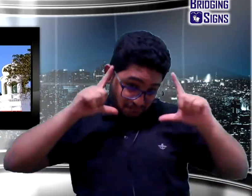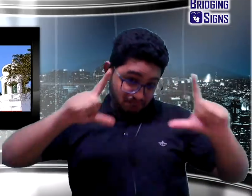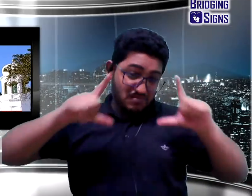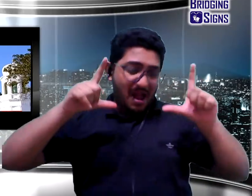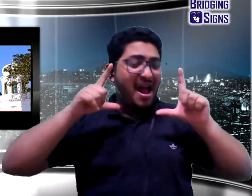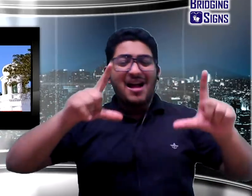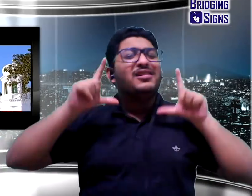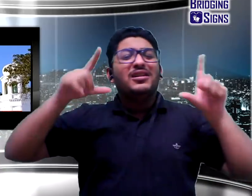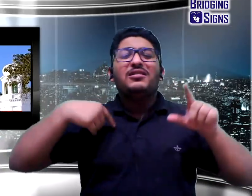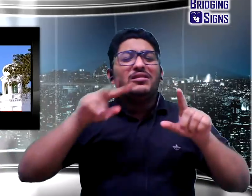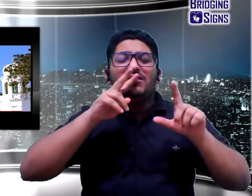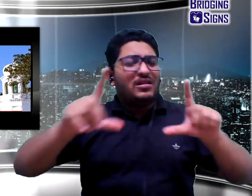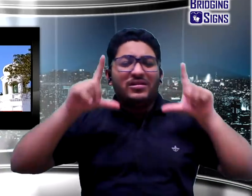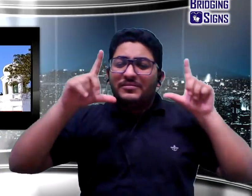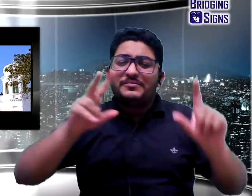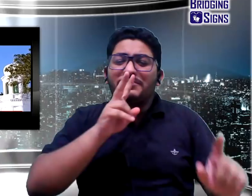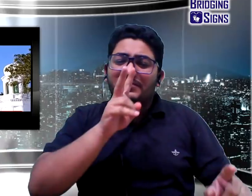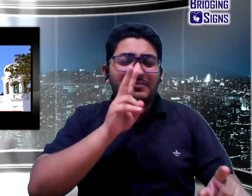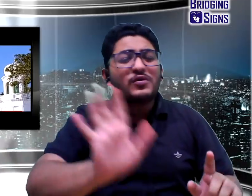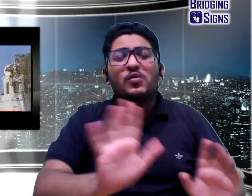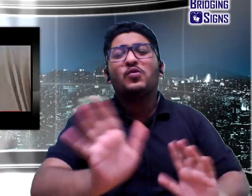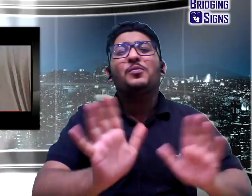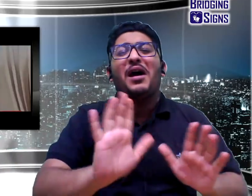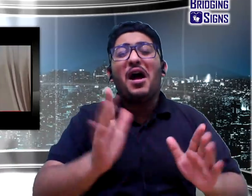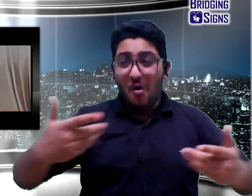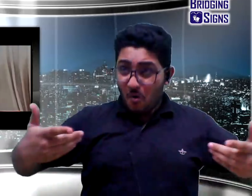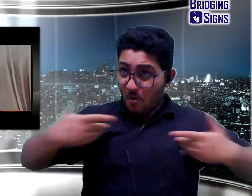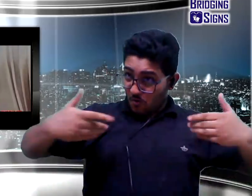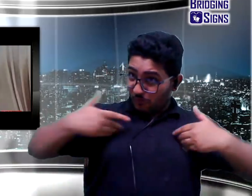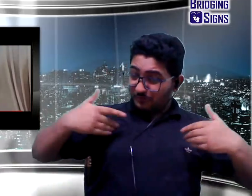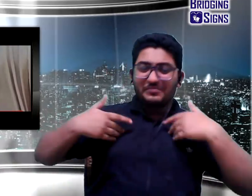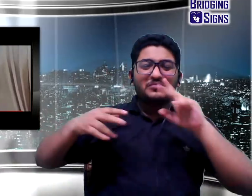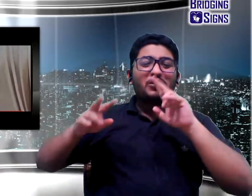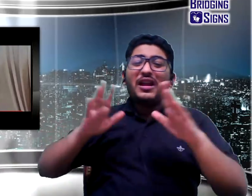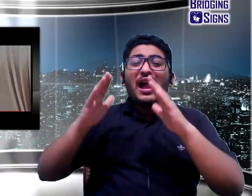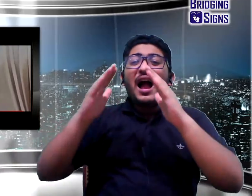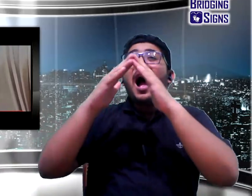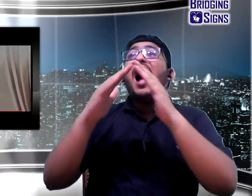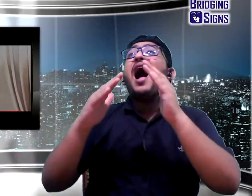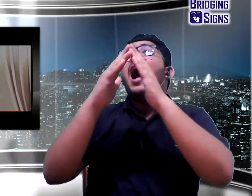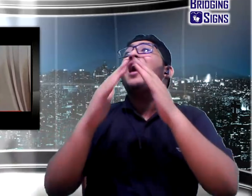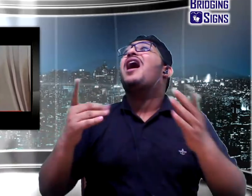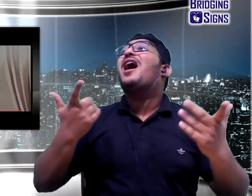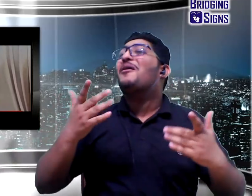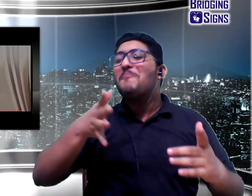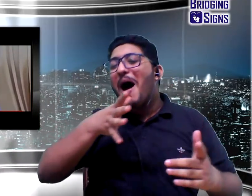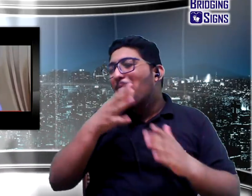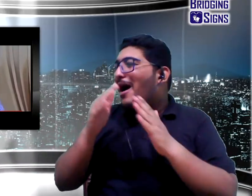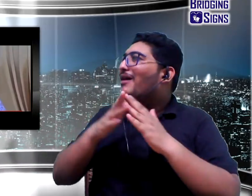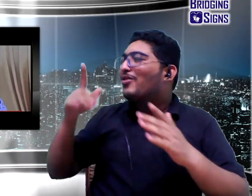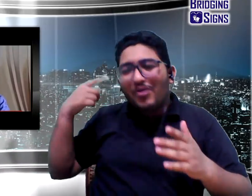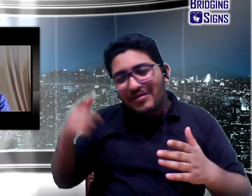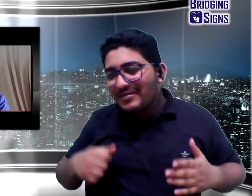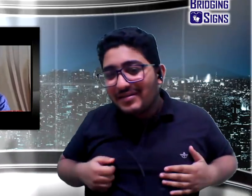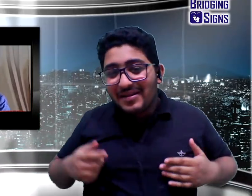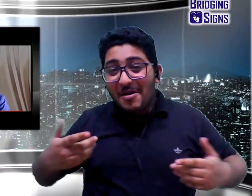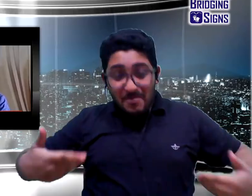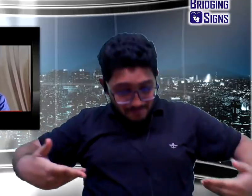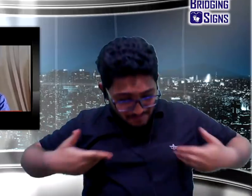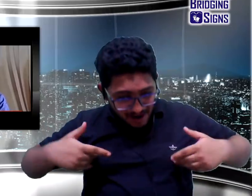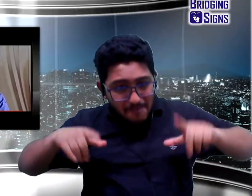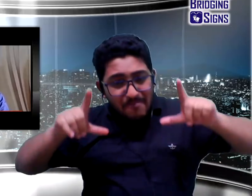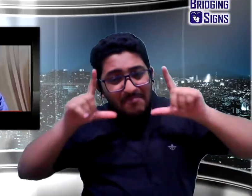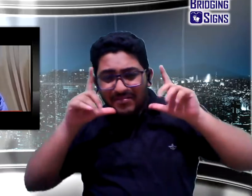ਮੇਰਾ ਕ੍ਰੈਡਿਟ। ਜਿਹਨੇ ਤੇਰਾ ਤੇਰਾ ਤੇਰਾ ਤੋਲਿਆ ਉਹਦੇ ਘਰ 'ਚ ਮੇਰਾ ਮੇਰਾ ਕਿੱਥੇ? ਕੌਣ ਕਰੂਗਾ ਮੇਰਾ ਮੇਰਾ?